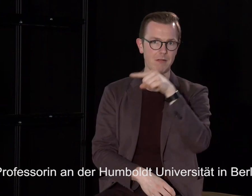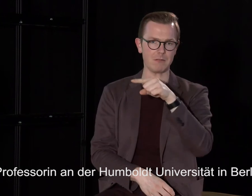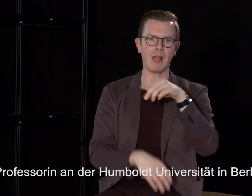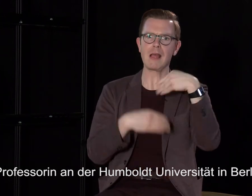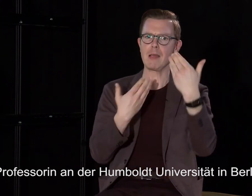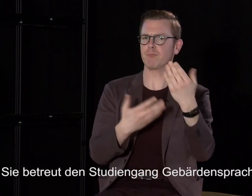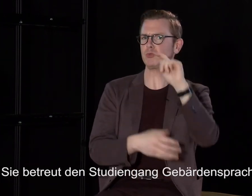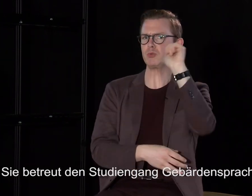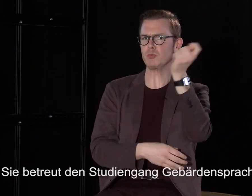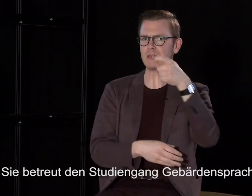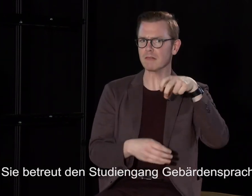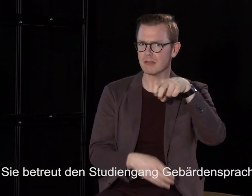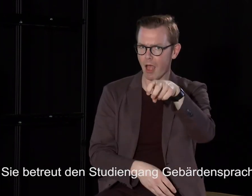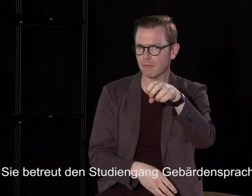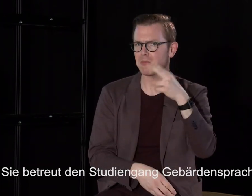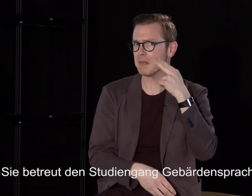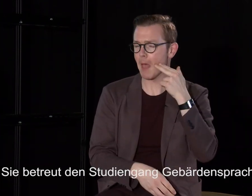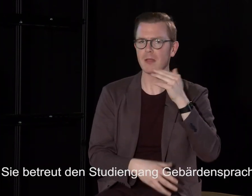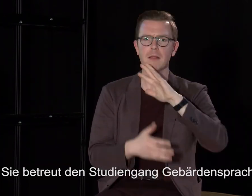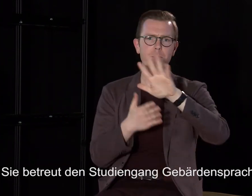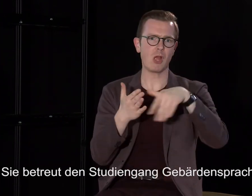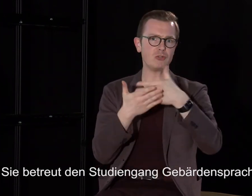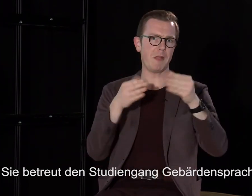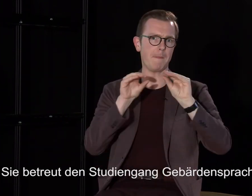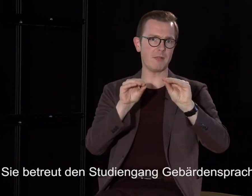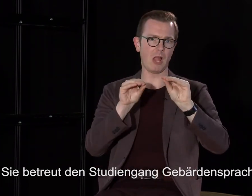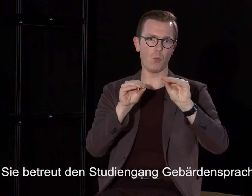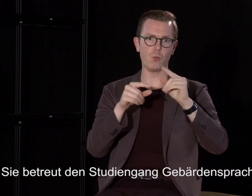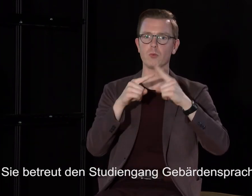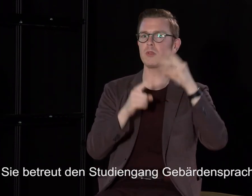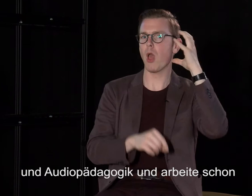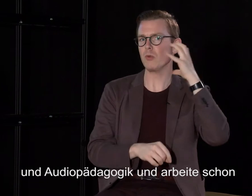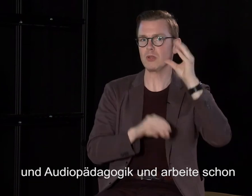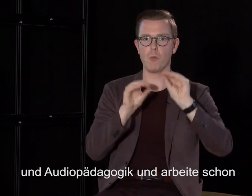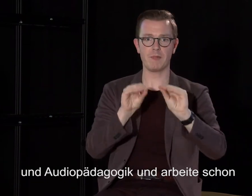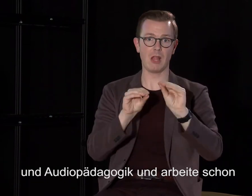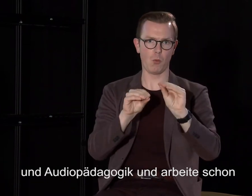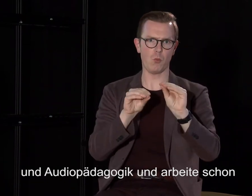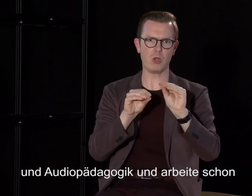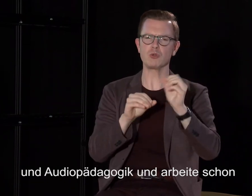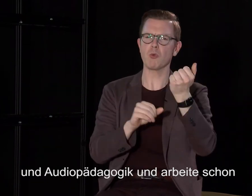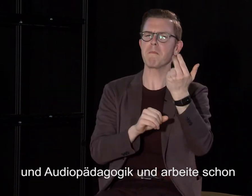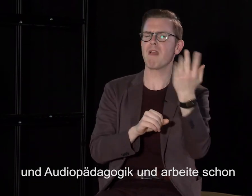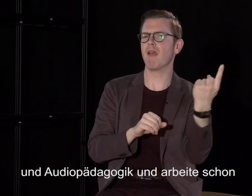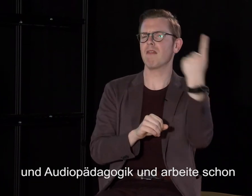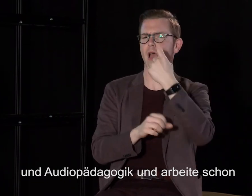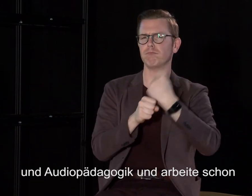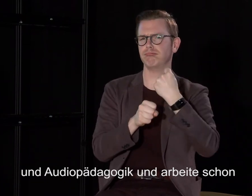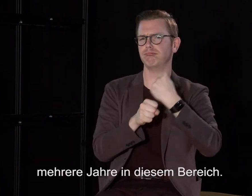Und sie hat einen Studiengang, betreut einen Studiengang Gehörlosenpädagogin und Audiopädagogin und arbeitet schon mehrere